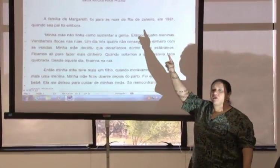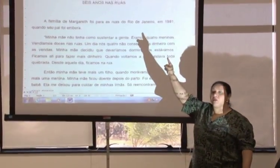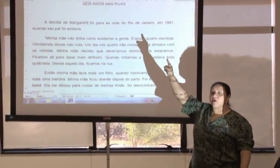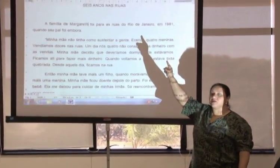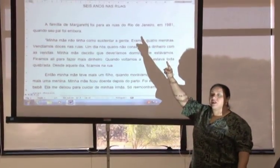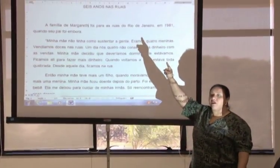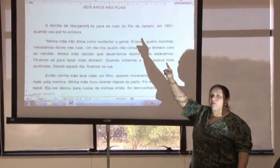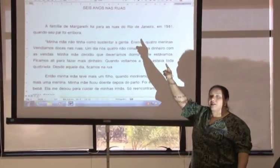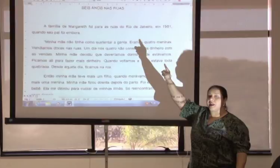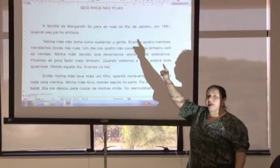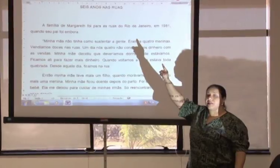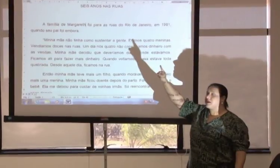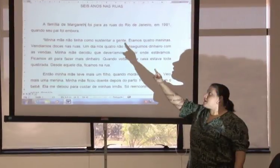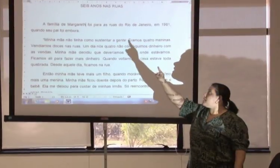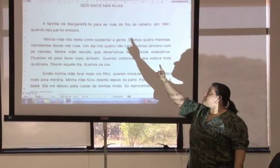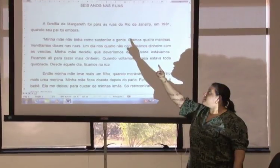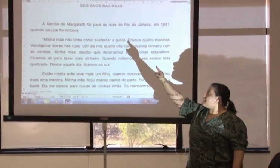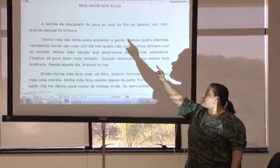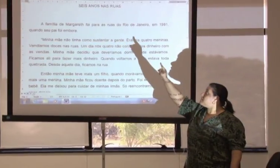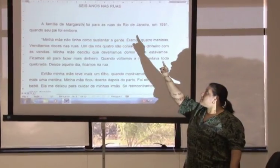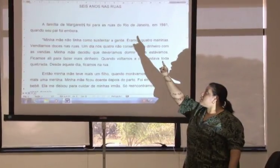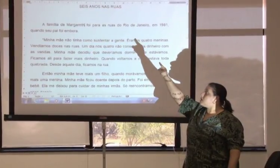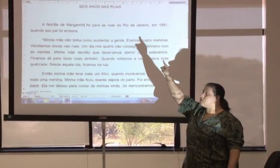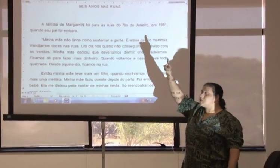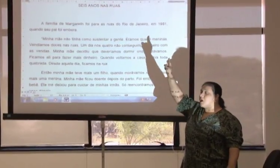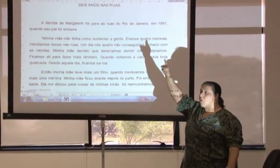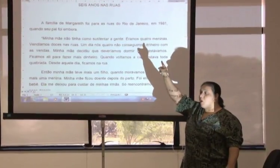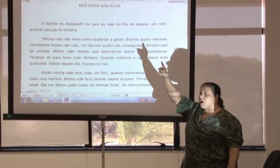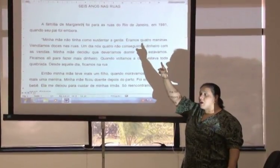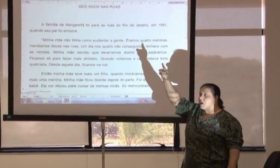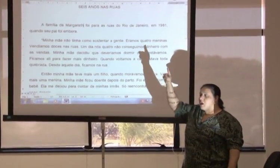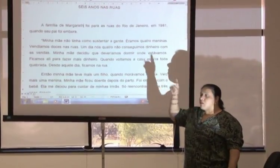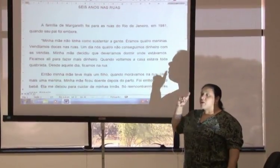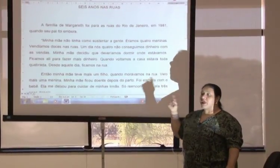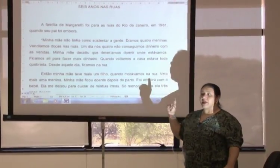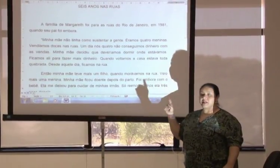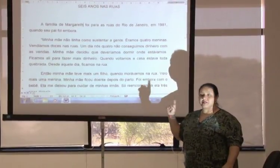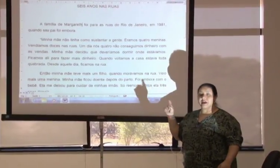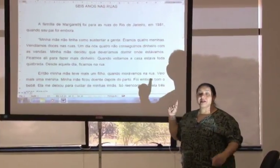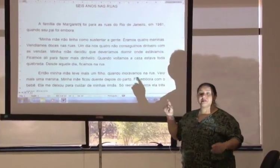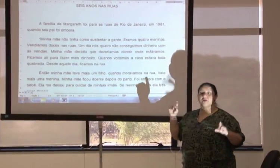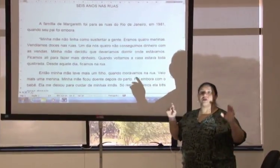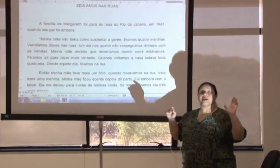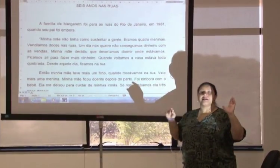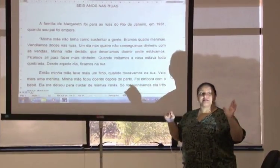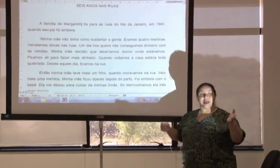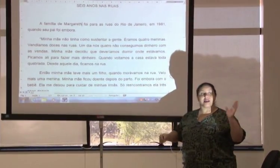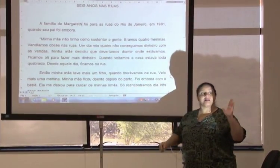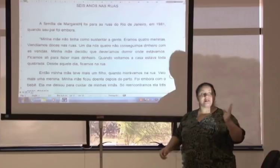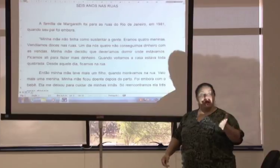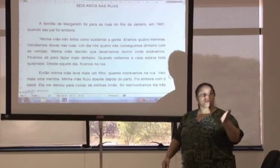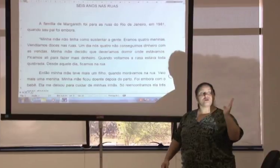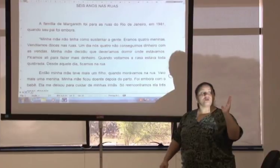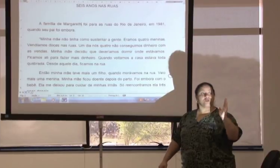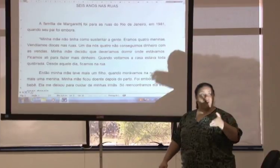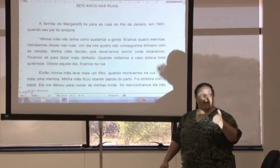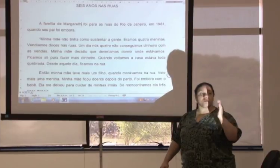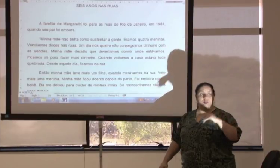não posso levar ao pé da letra 6 anos na rua, porque ele quer dizer que são 6 anos vivendo na